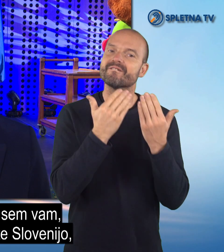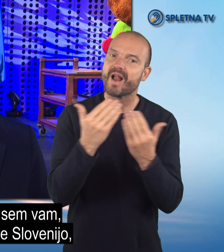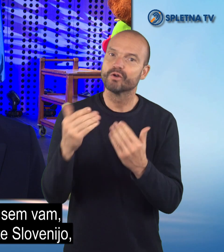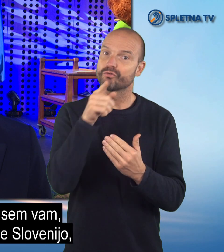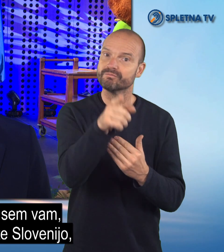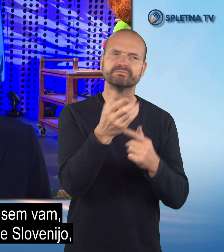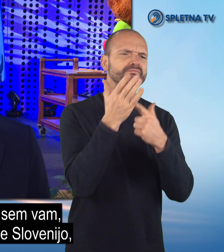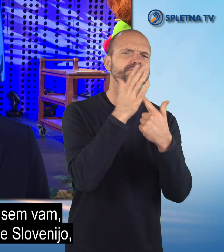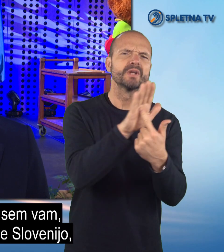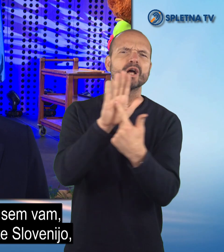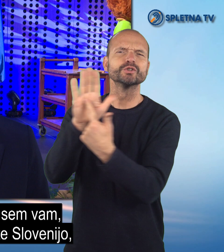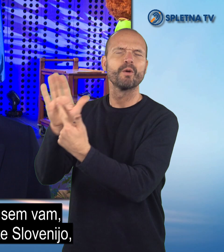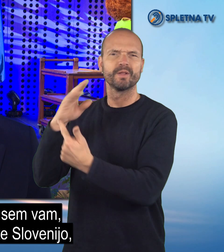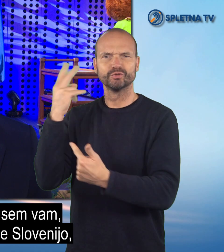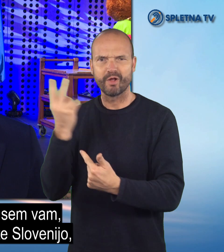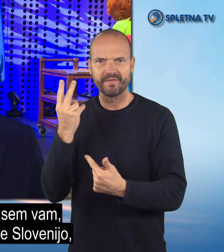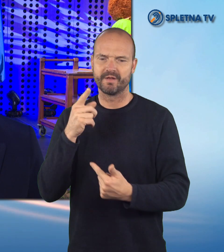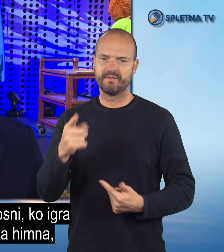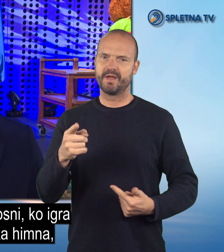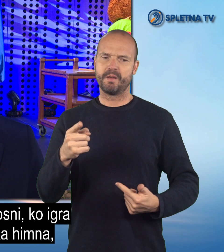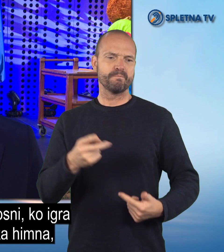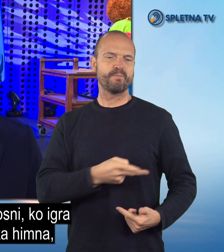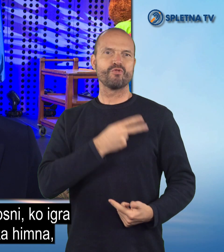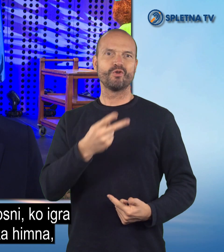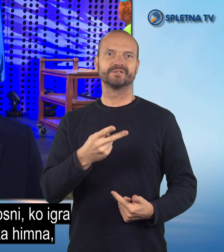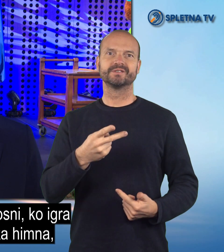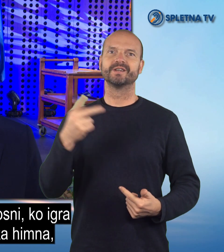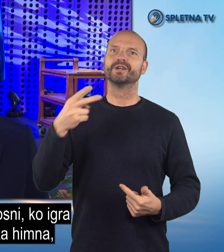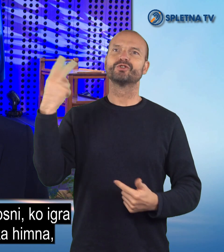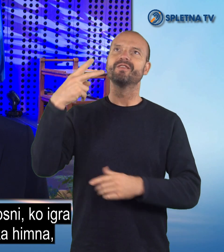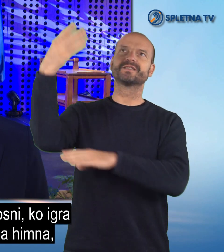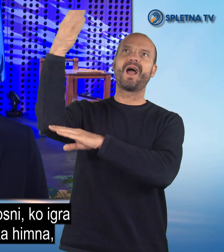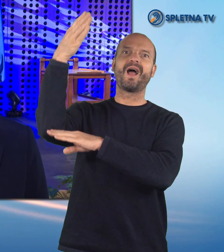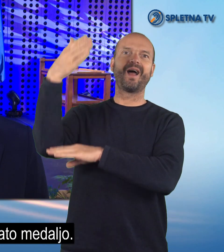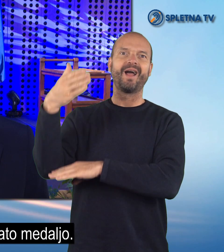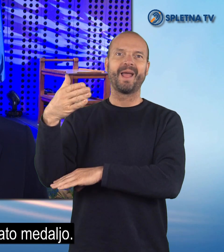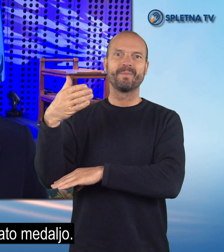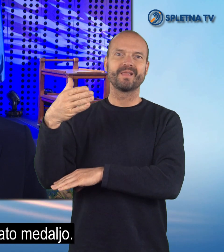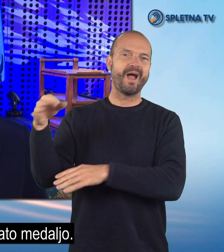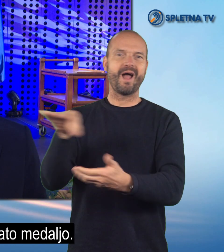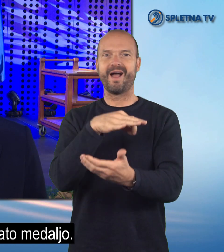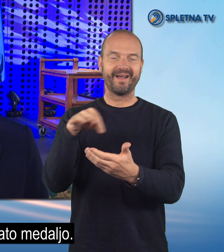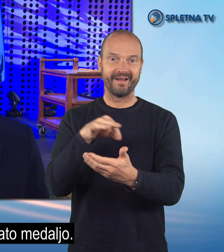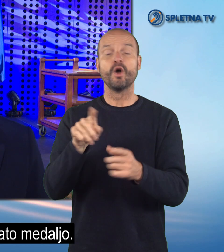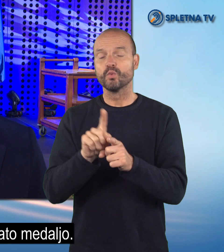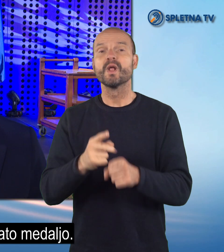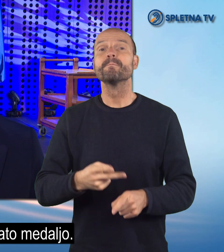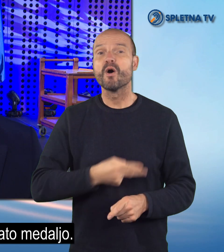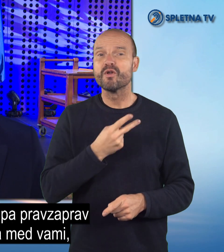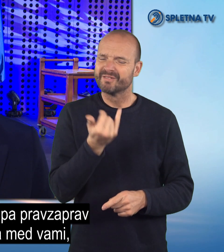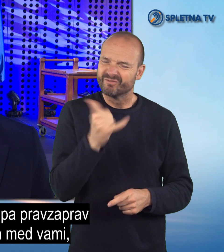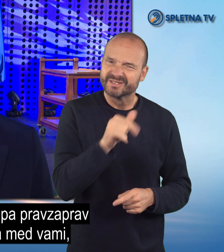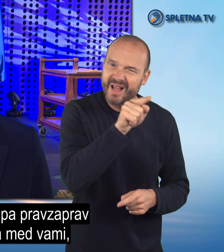sem vam, da zastopate Slovenijo, da ste ponosni, ko se igra slovenska himna, ko dobite zlato medaljo. Ponosna